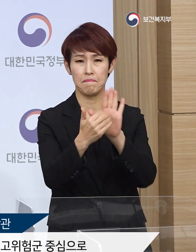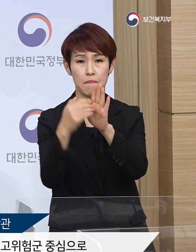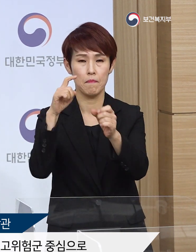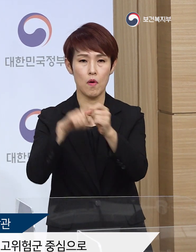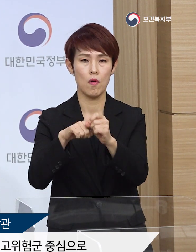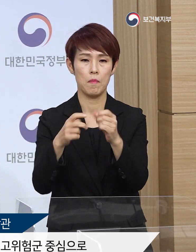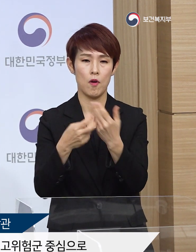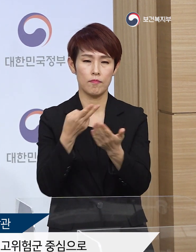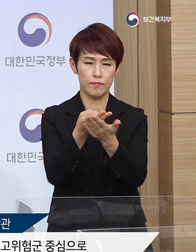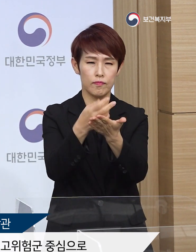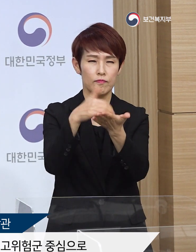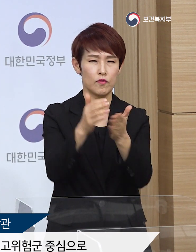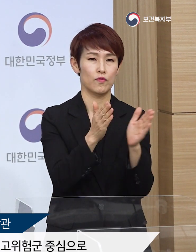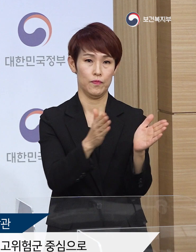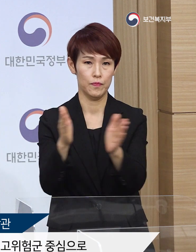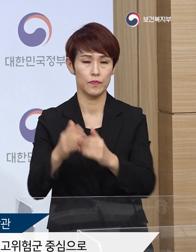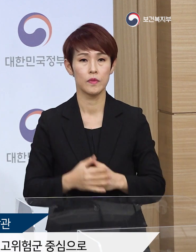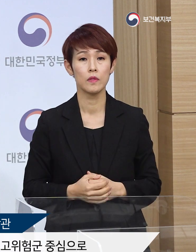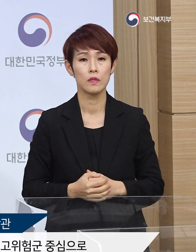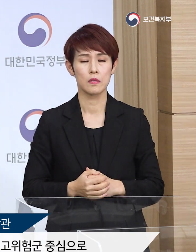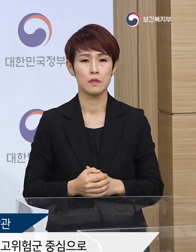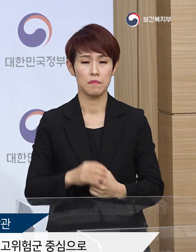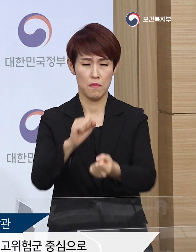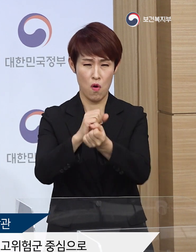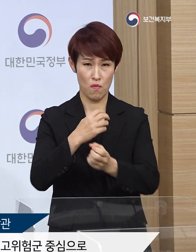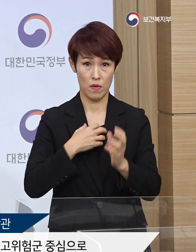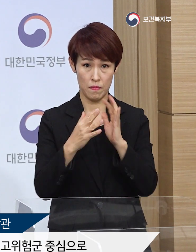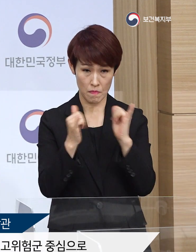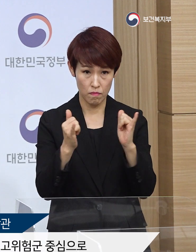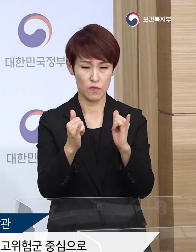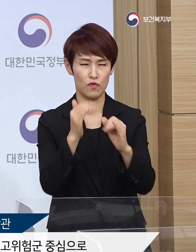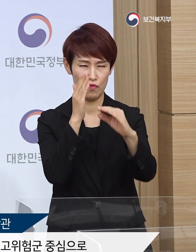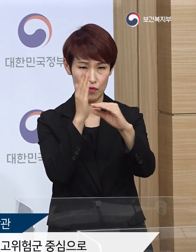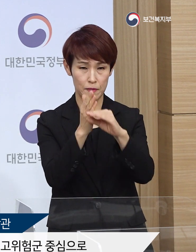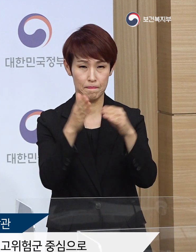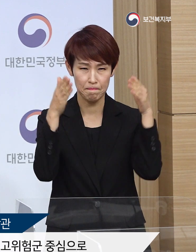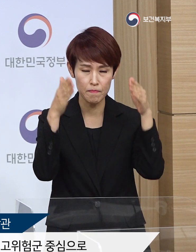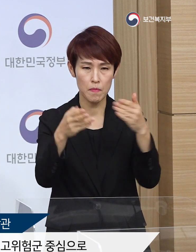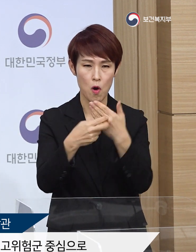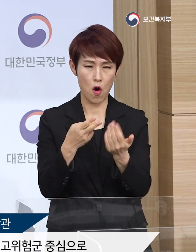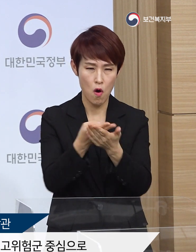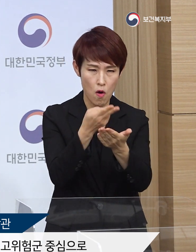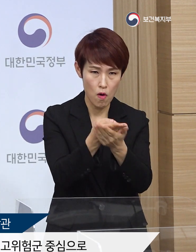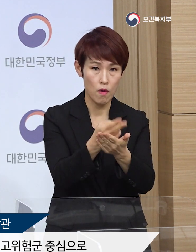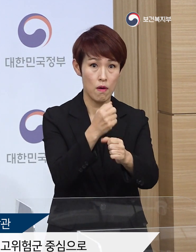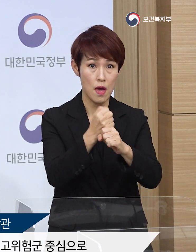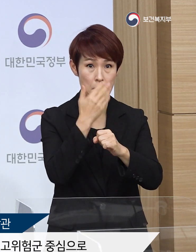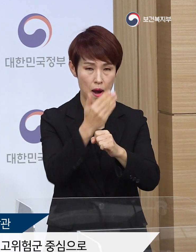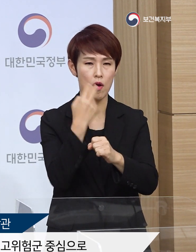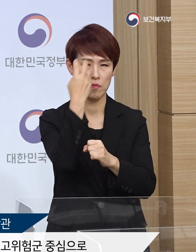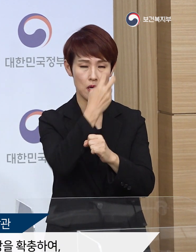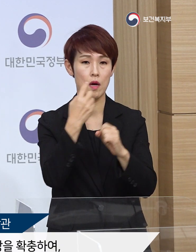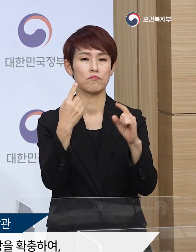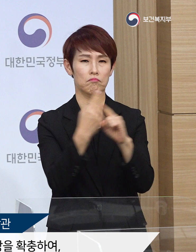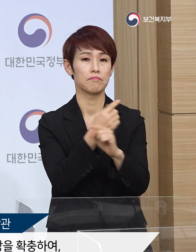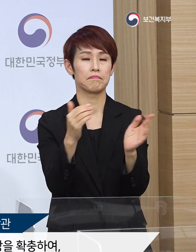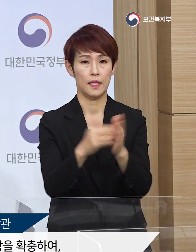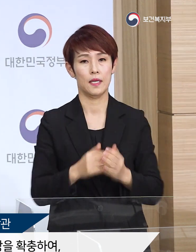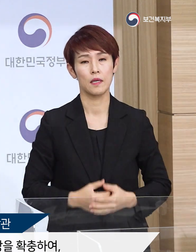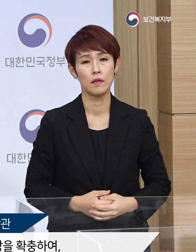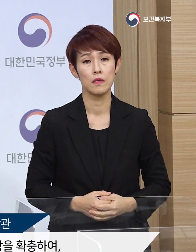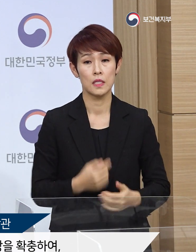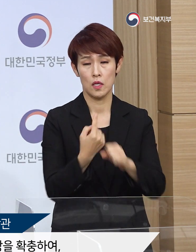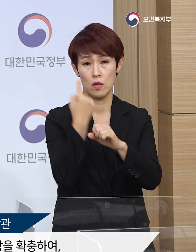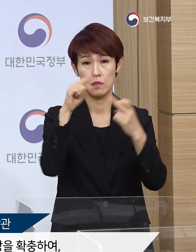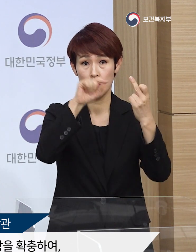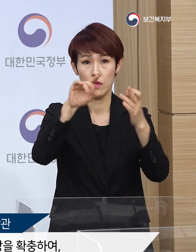확충하고 고위험군 중심으로 동네 병의원이 참여하는 검사 치료 체계를 전환한 바 있습니다. 작년